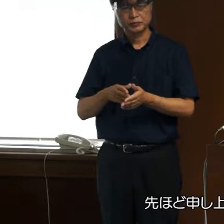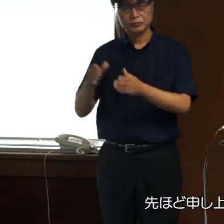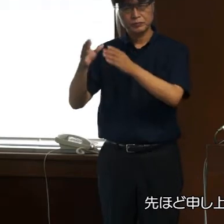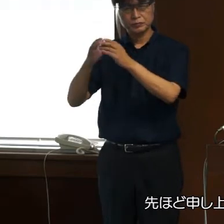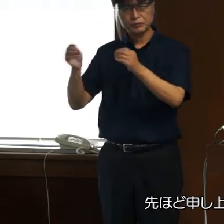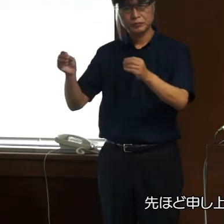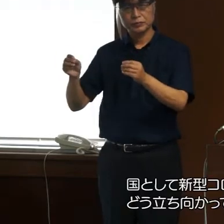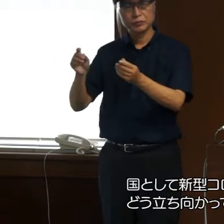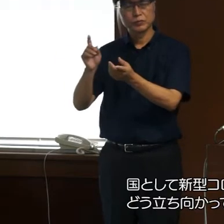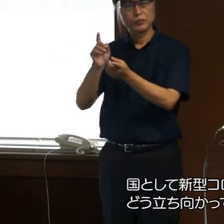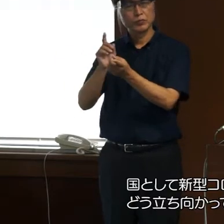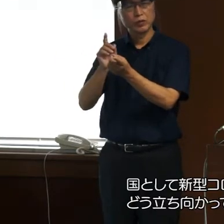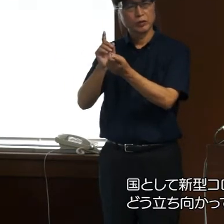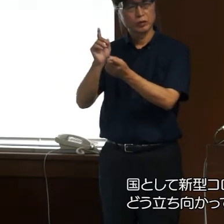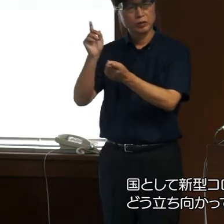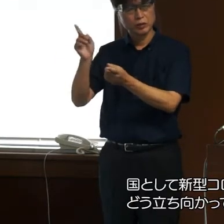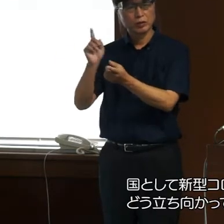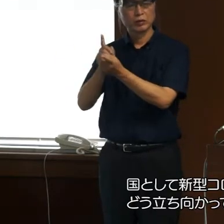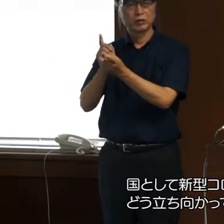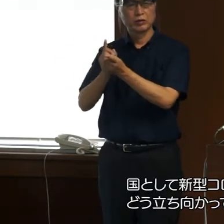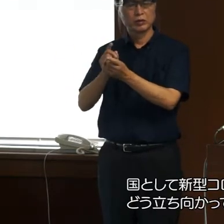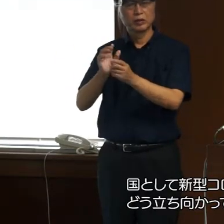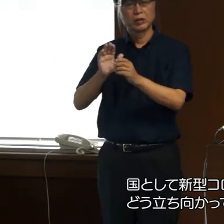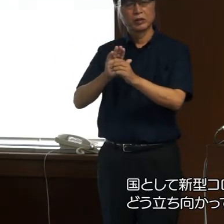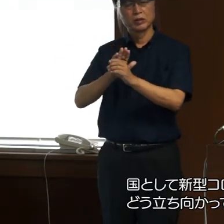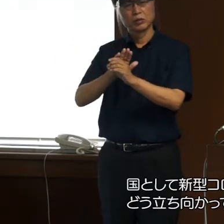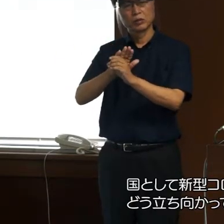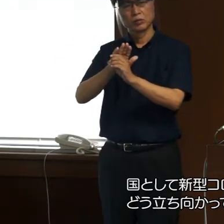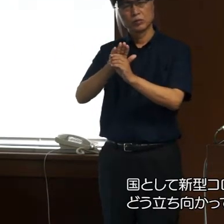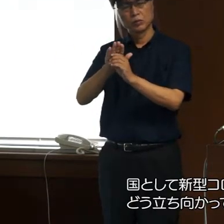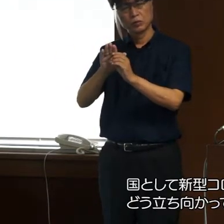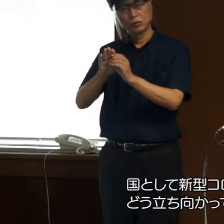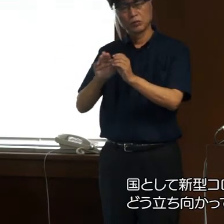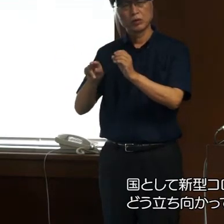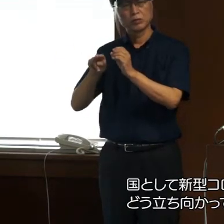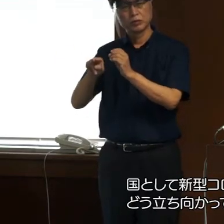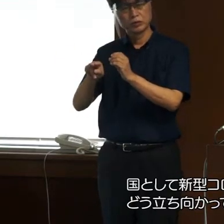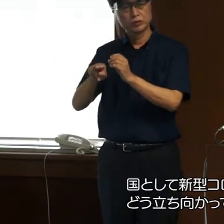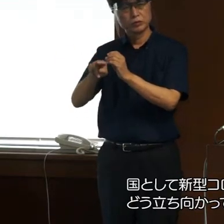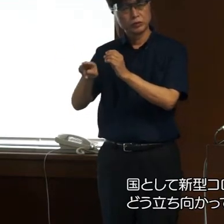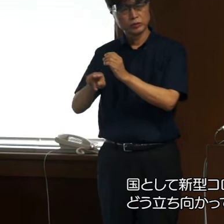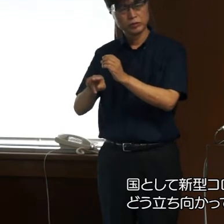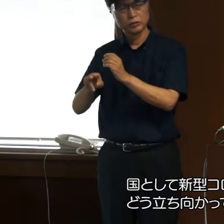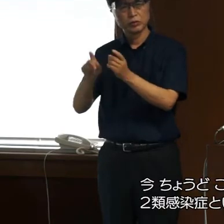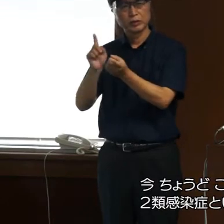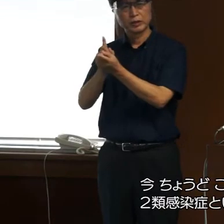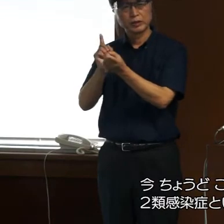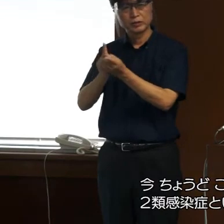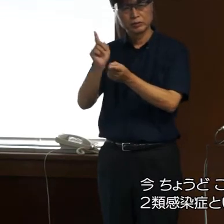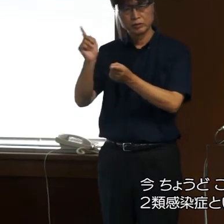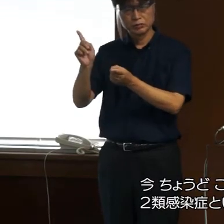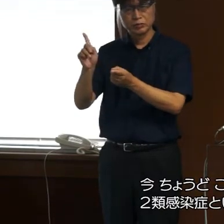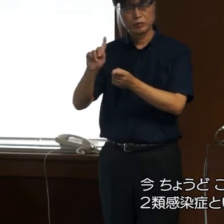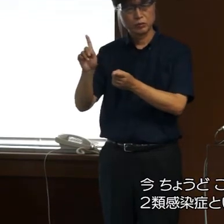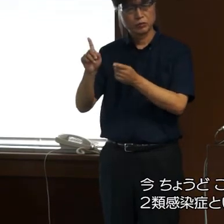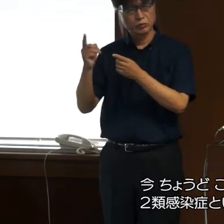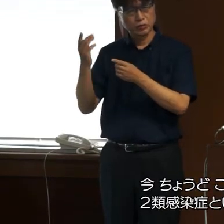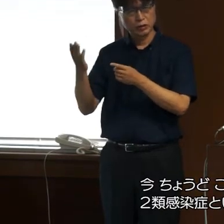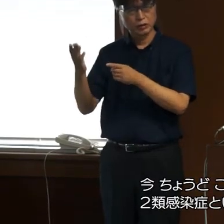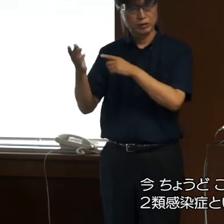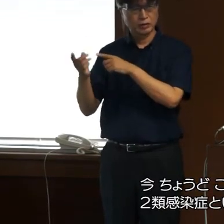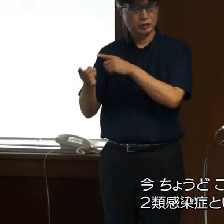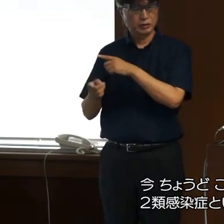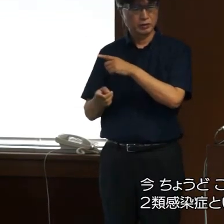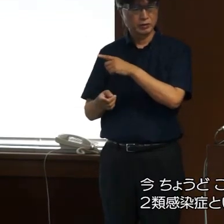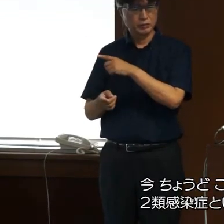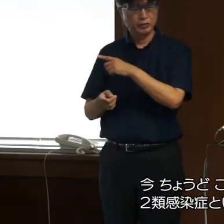国としての対応、国としてこの新型コロナウイルスにどう立ち向かっていくのかということで、今ちょうどこ